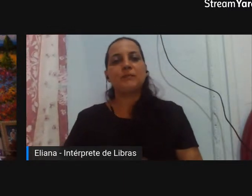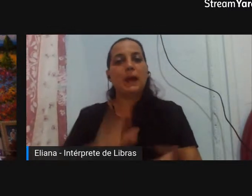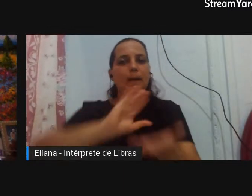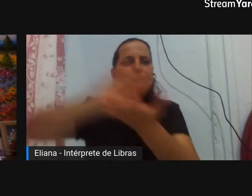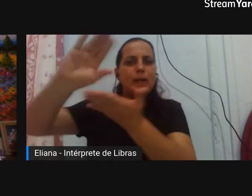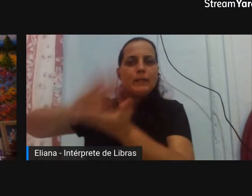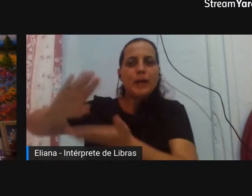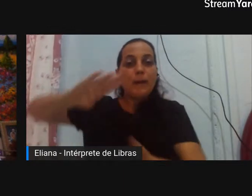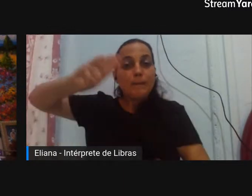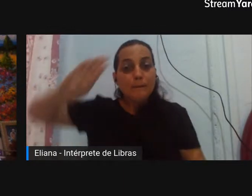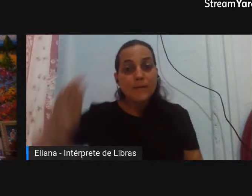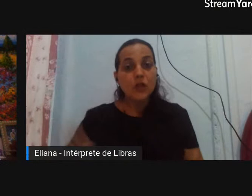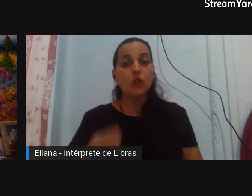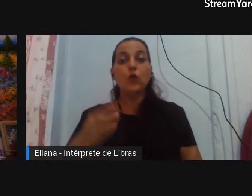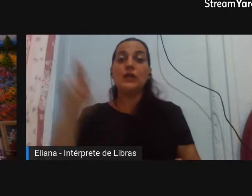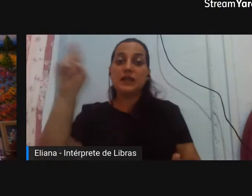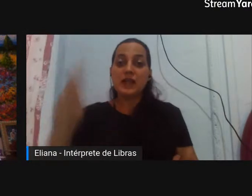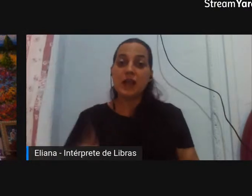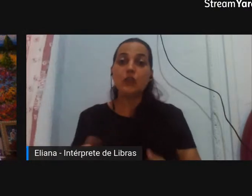estabelece